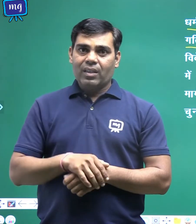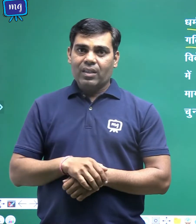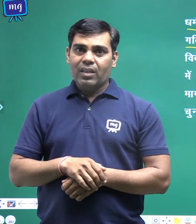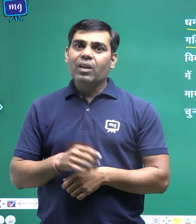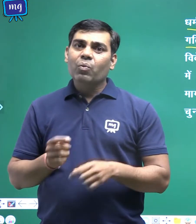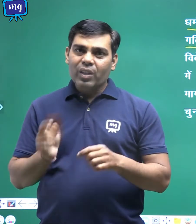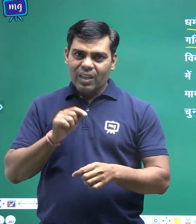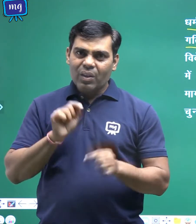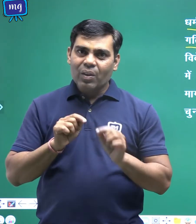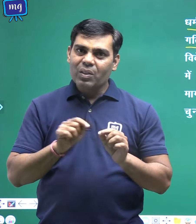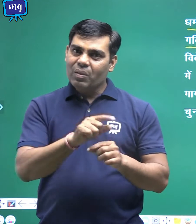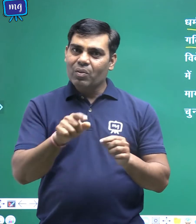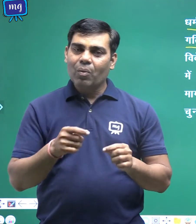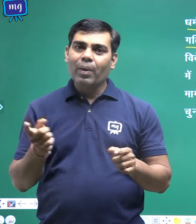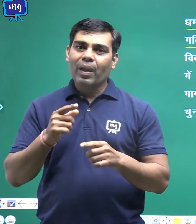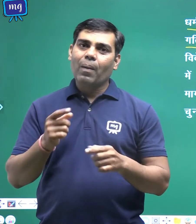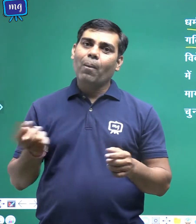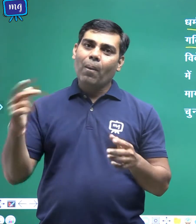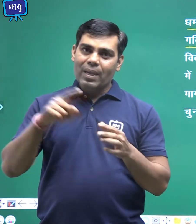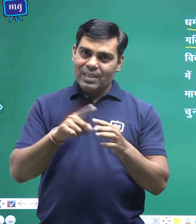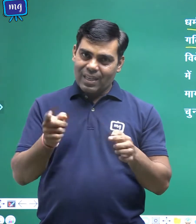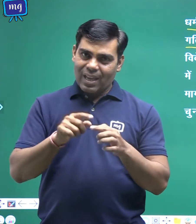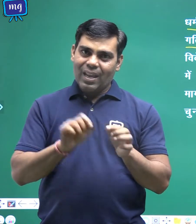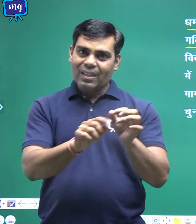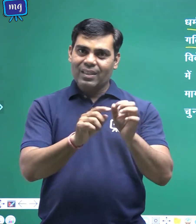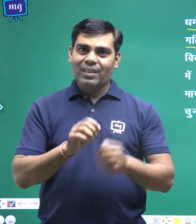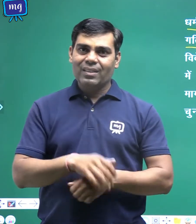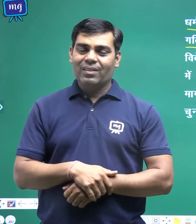गतिविधियों में भाग लेती थी।